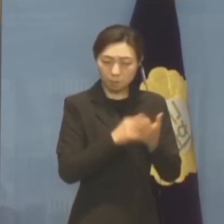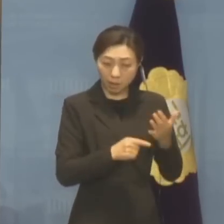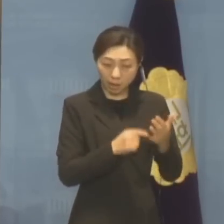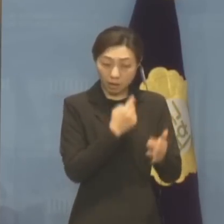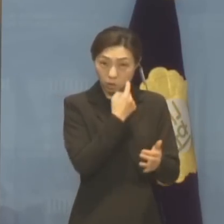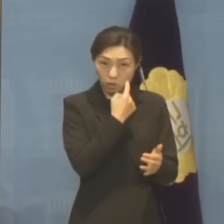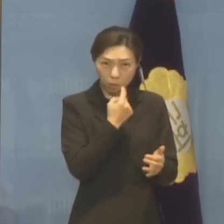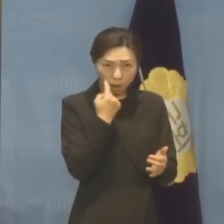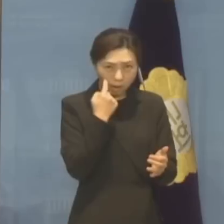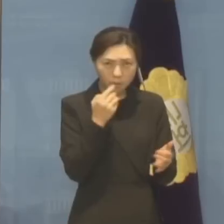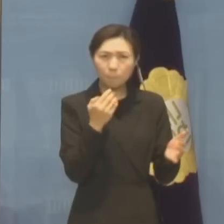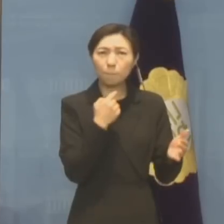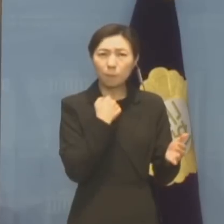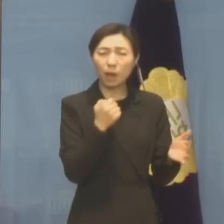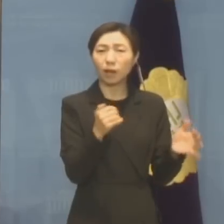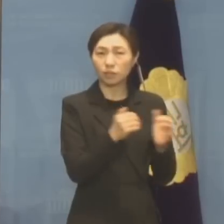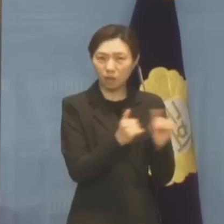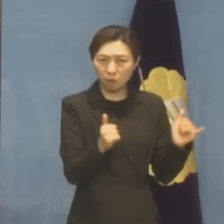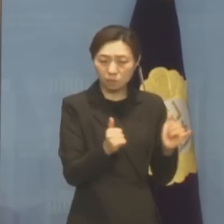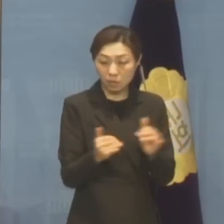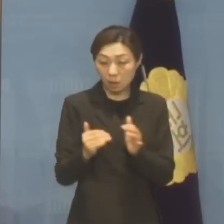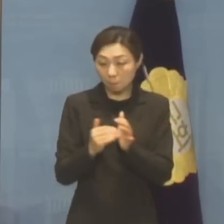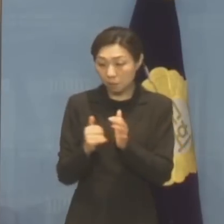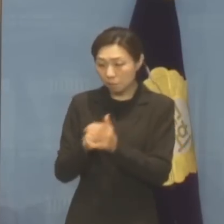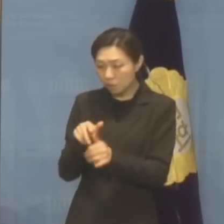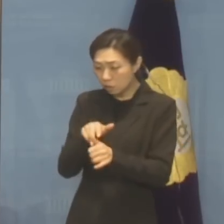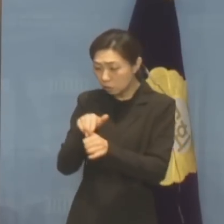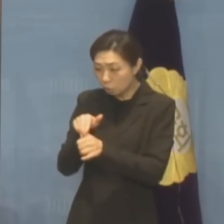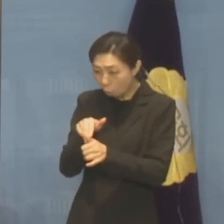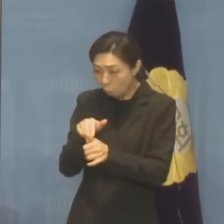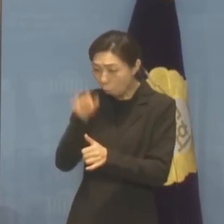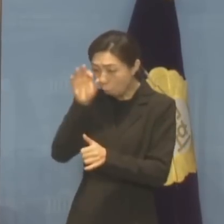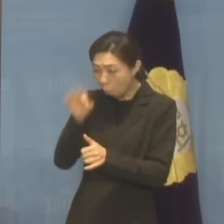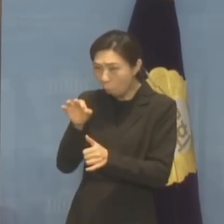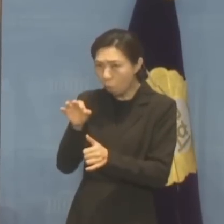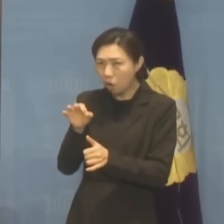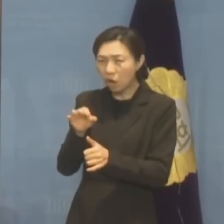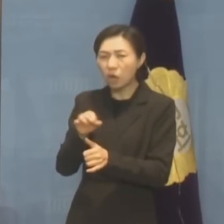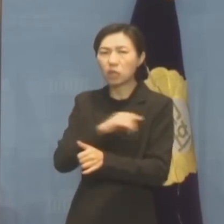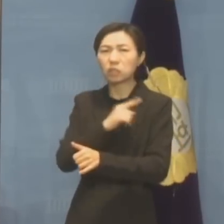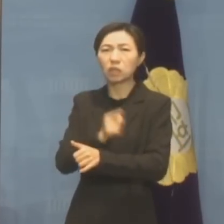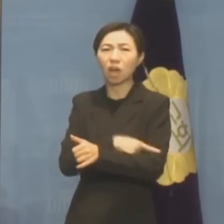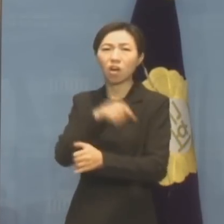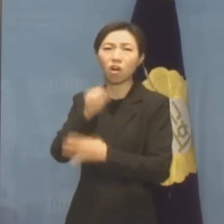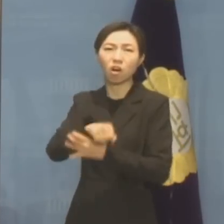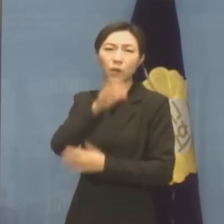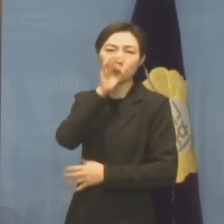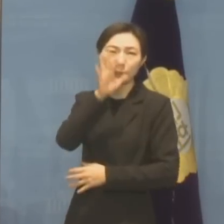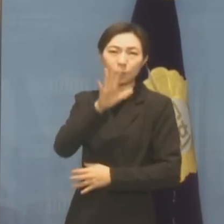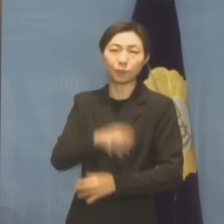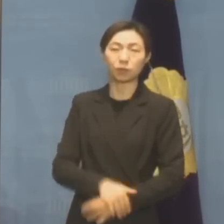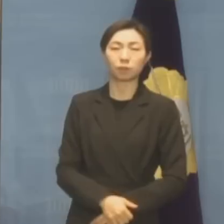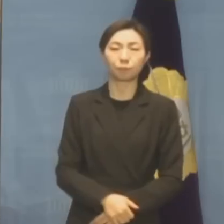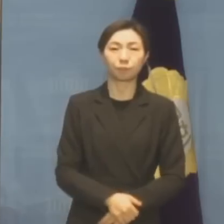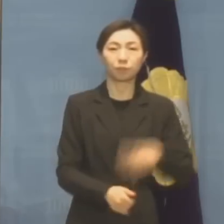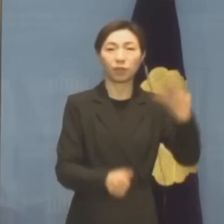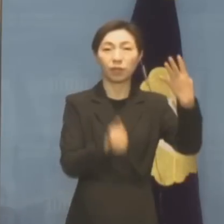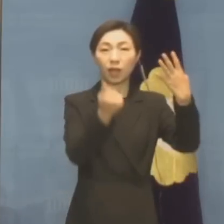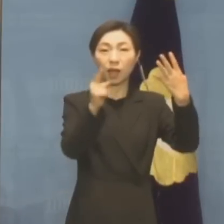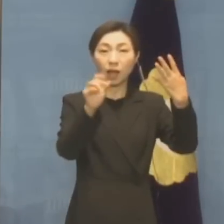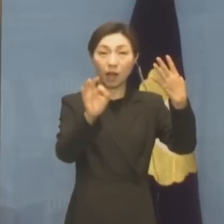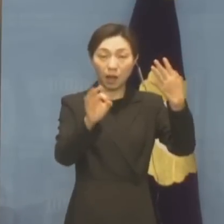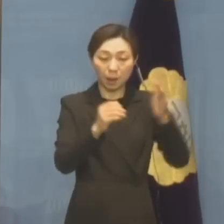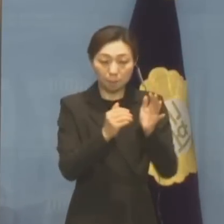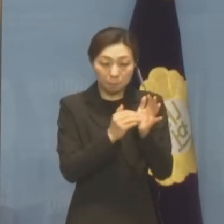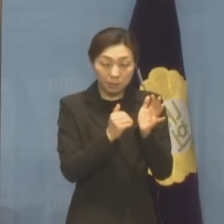확인된 사람은 비밀 취급 인가를 받을 수가 없다. 사항에는 비밀 취급